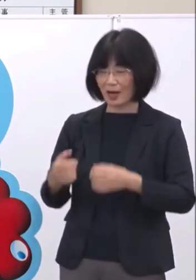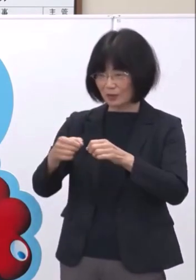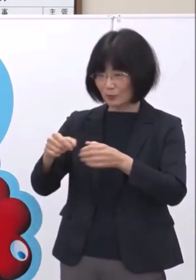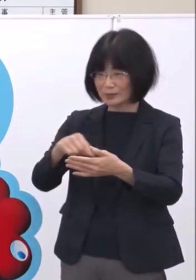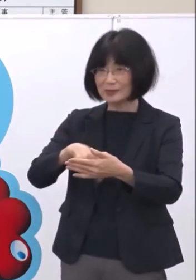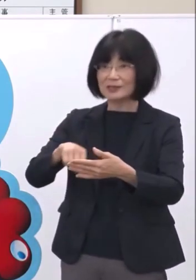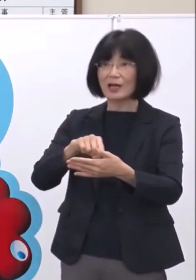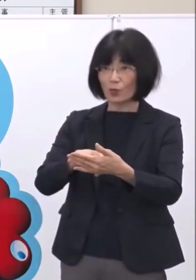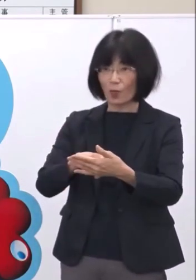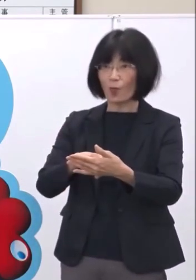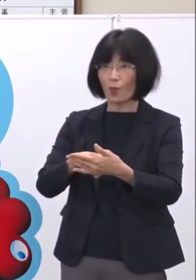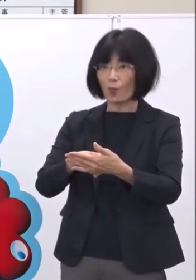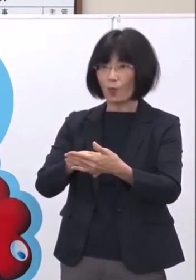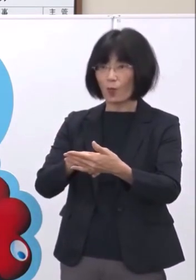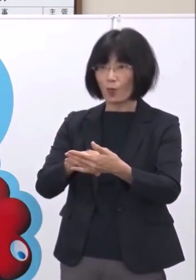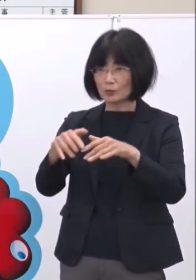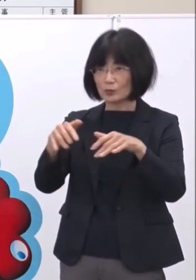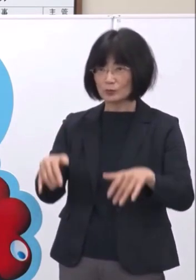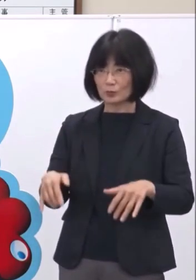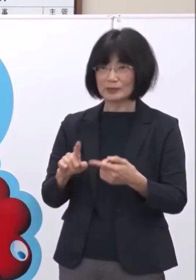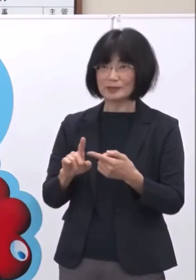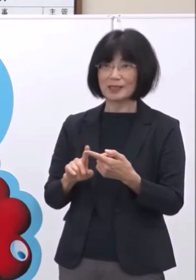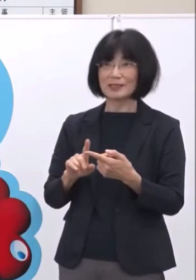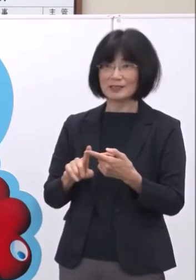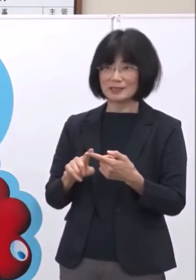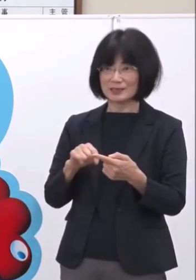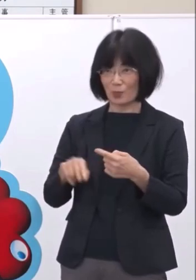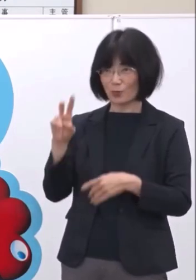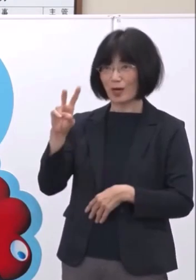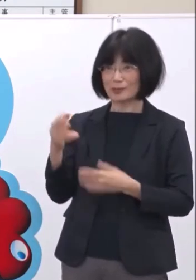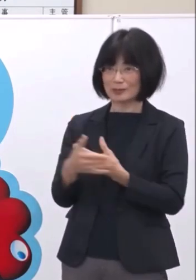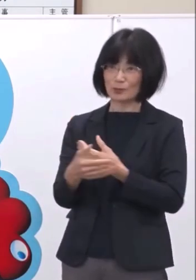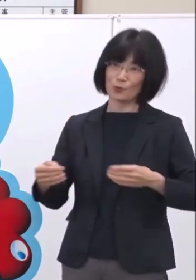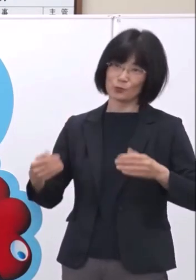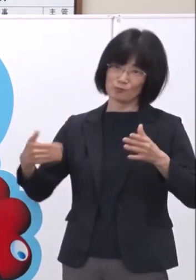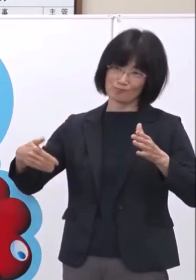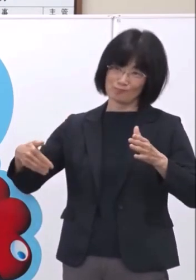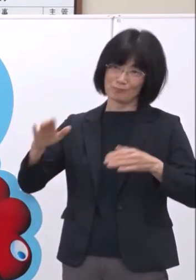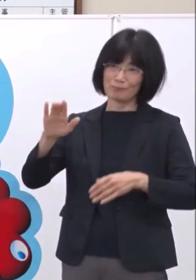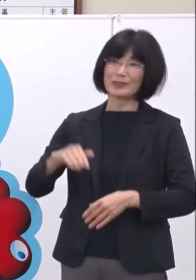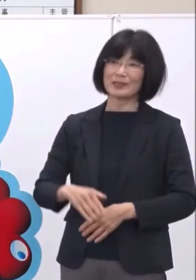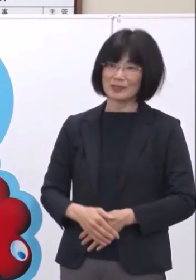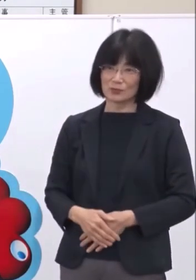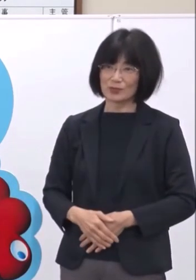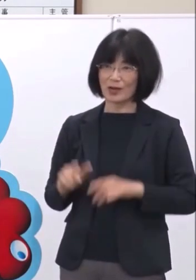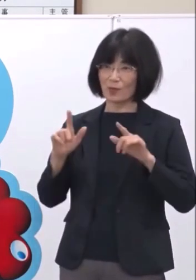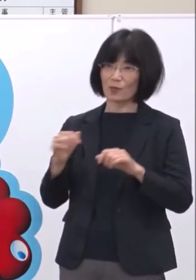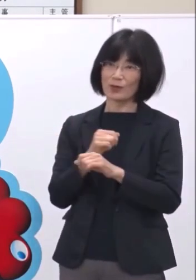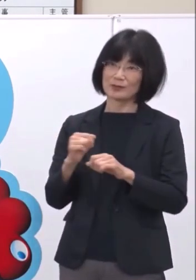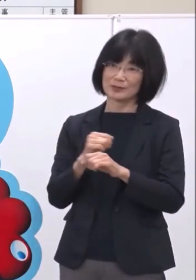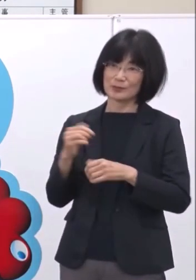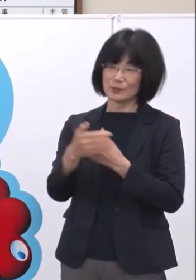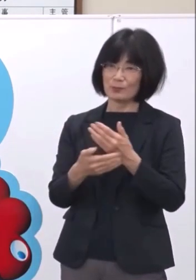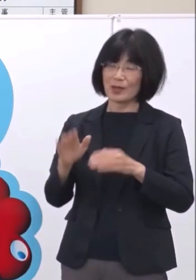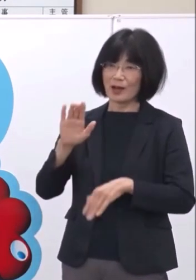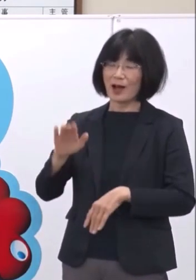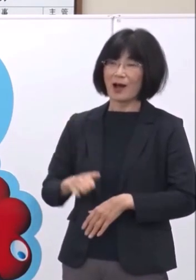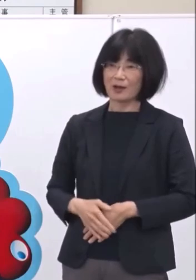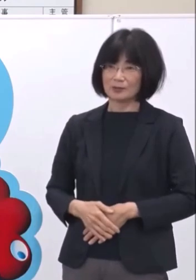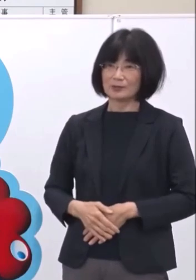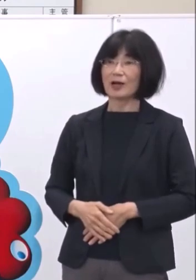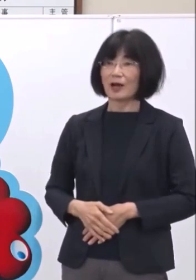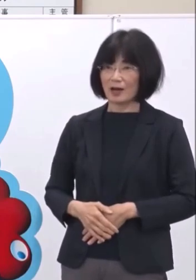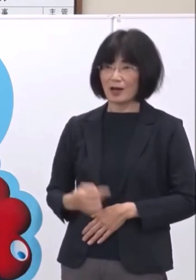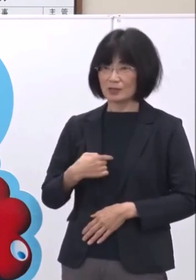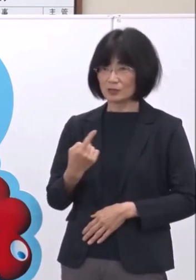細を組織的にまだ共有はできておりませんので、だからちょっとお答えづらいところはあるんですが、この実施計画